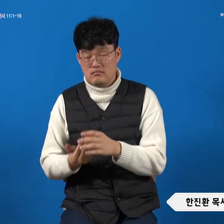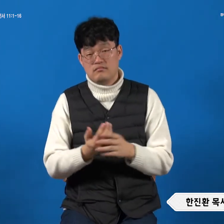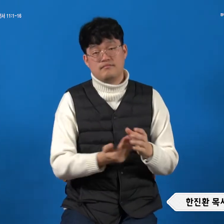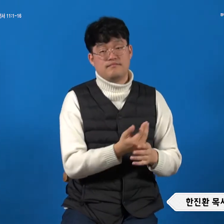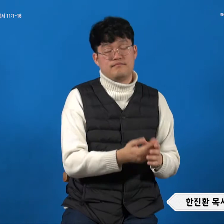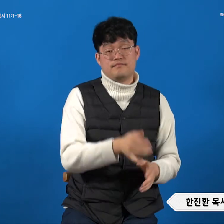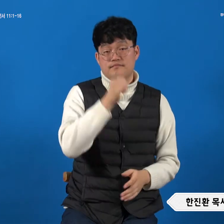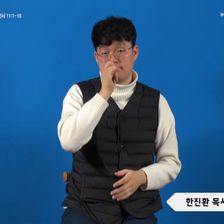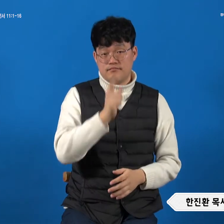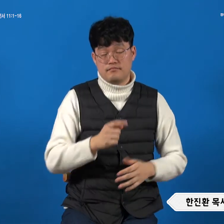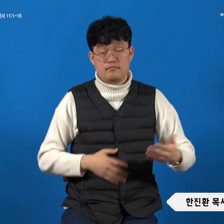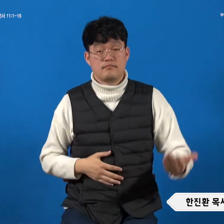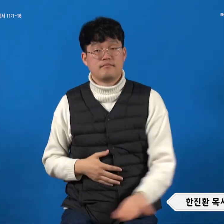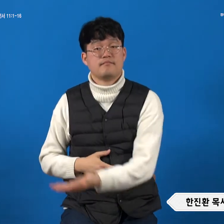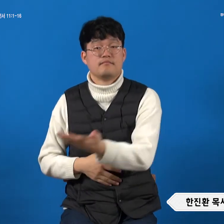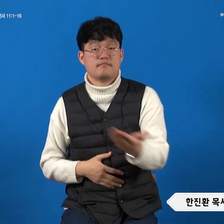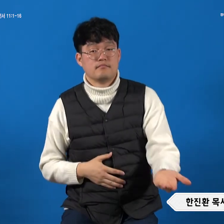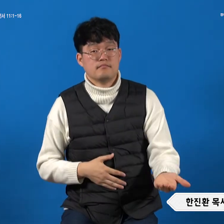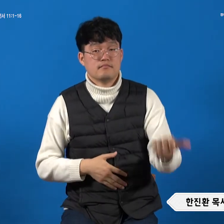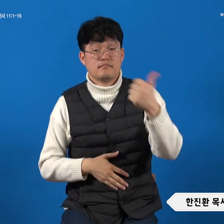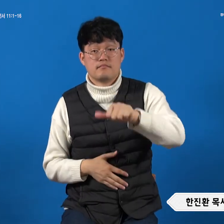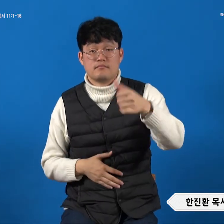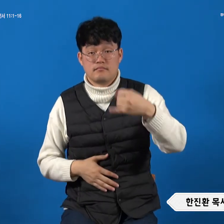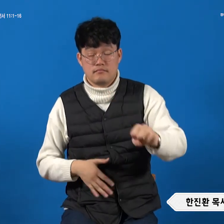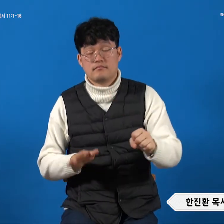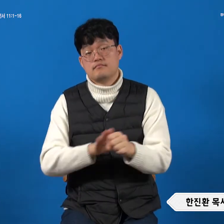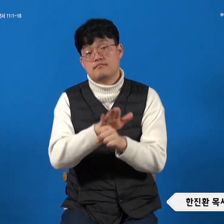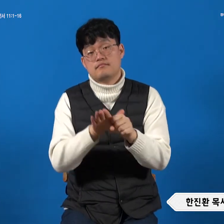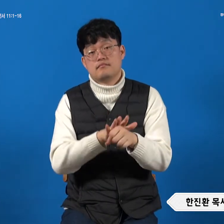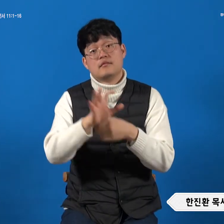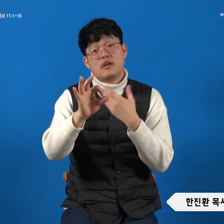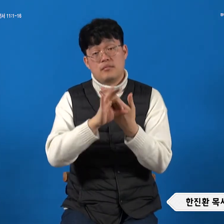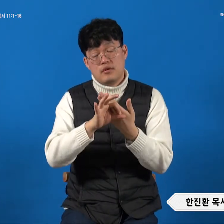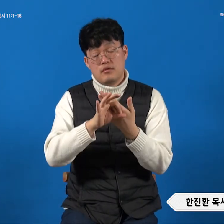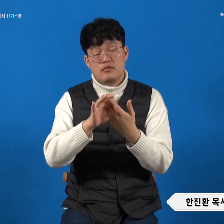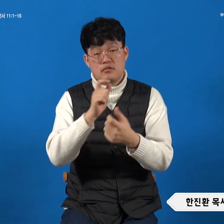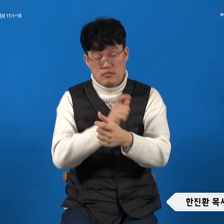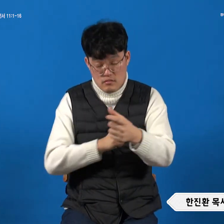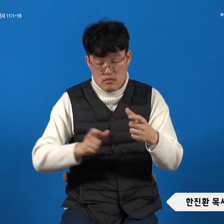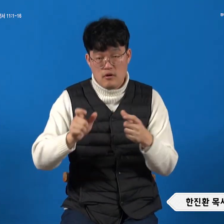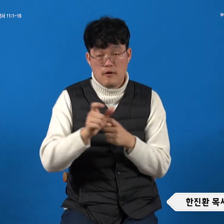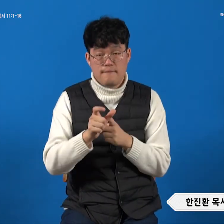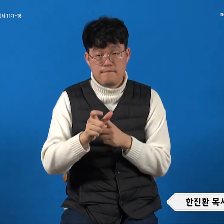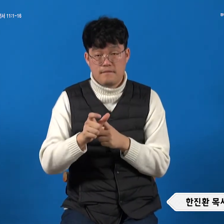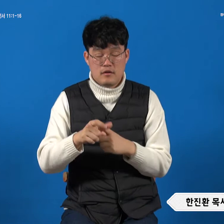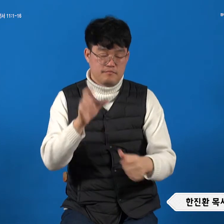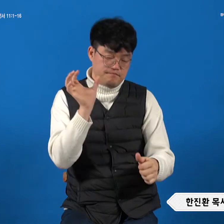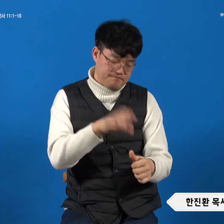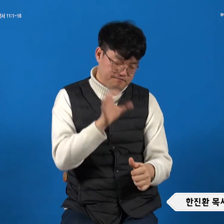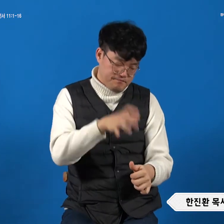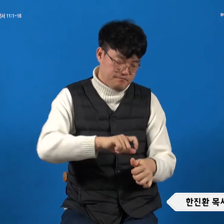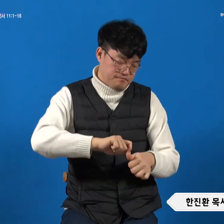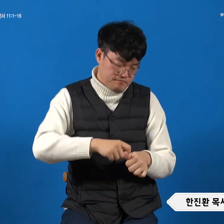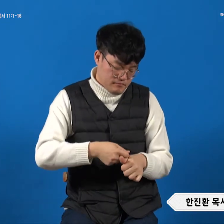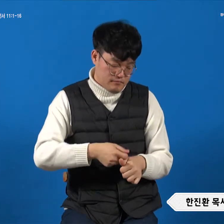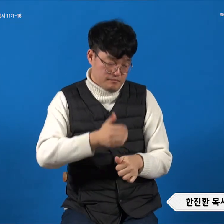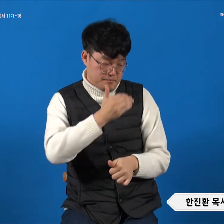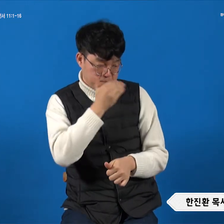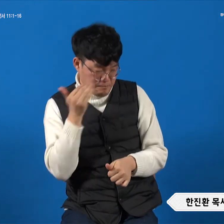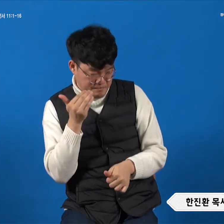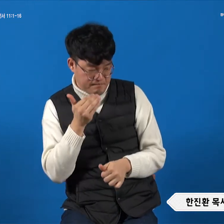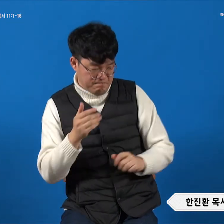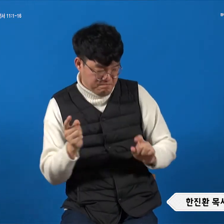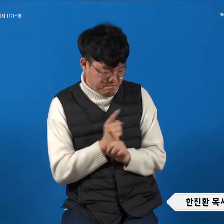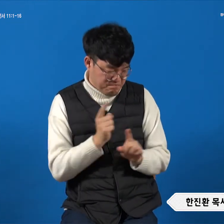거죠. 여러분, 자녀들을 사랑하면 사랑할수록 징계와